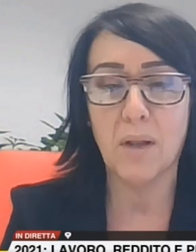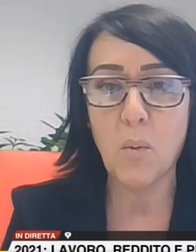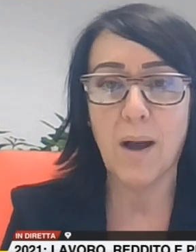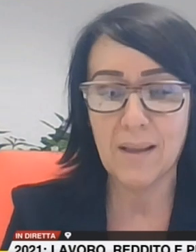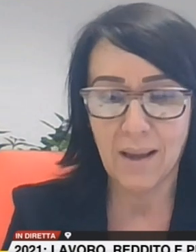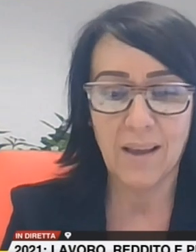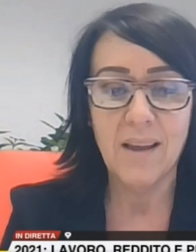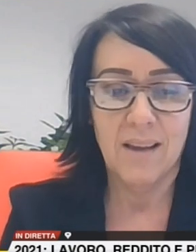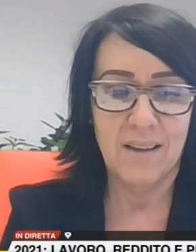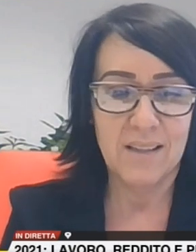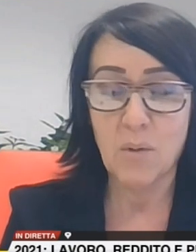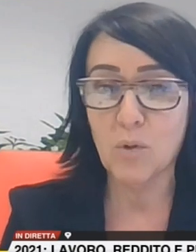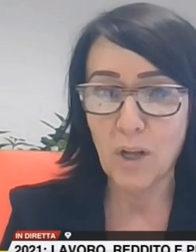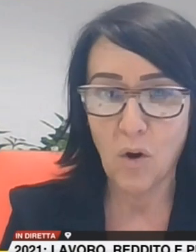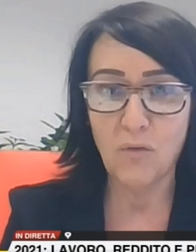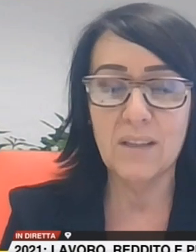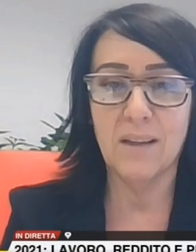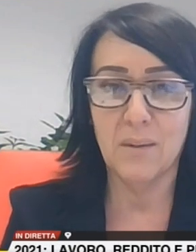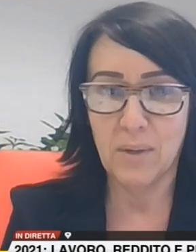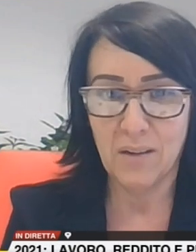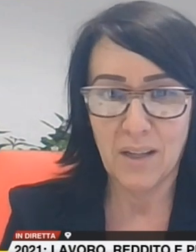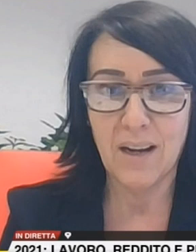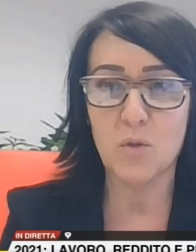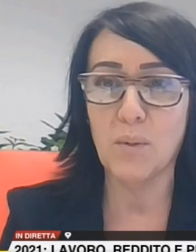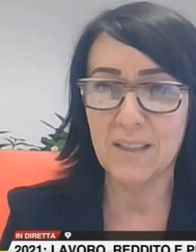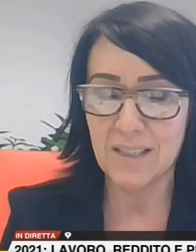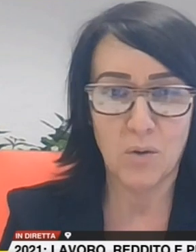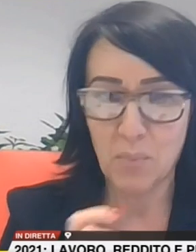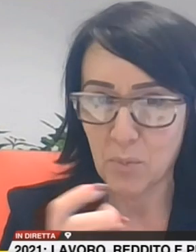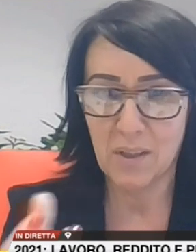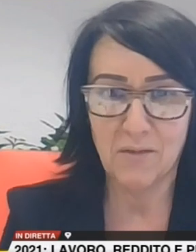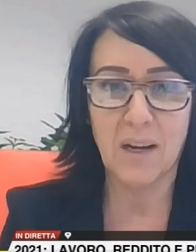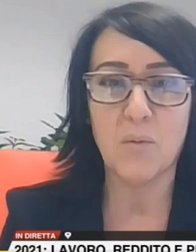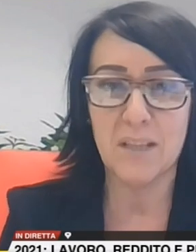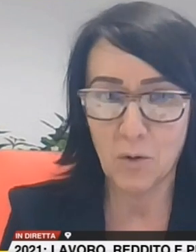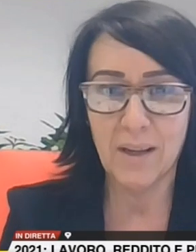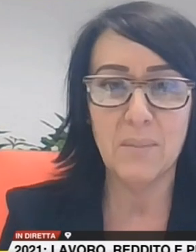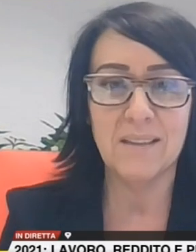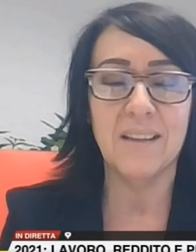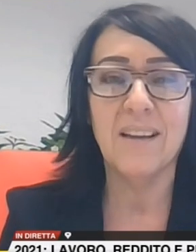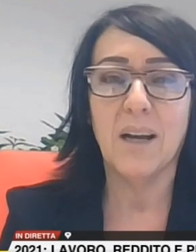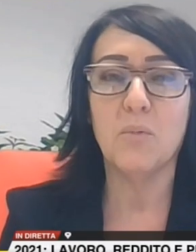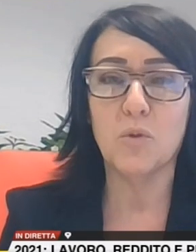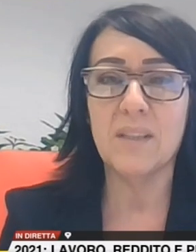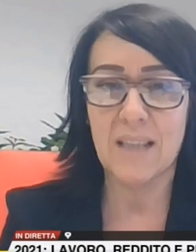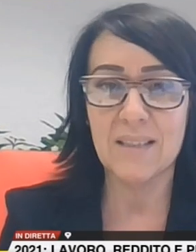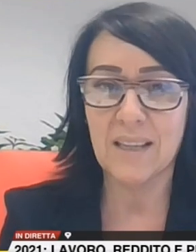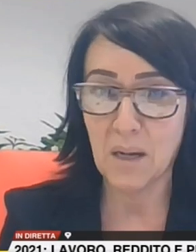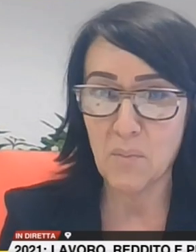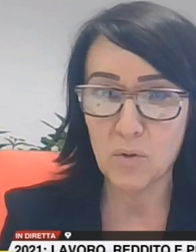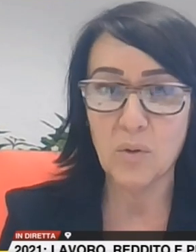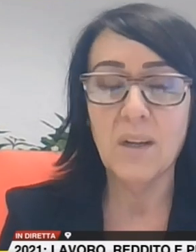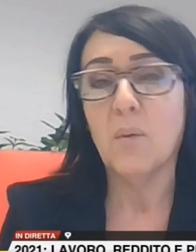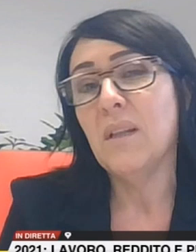che insomma riguarda anche a seguito del Covid, per avere la strumentazione per poter fare questi collegamenti appunto a distanza